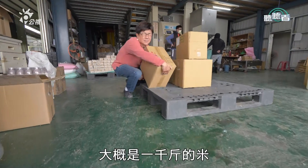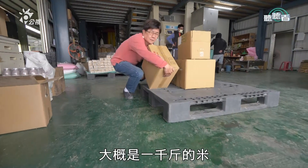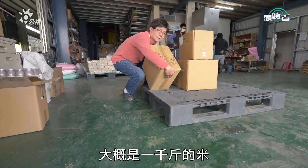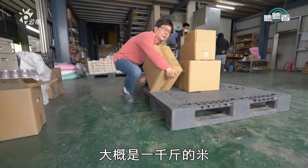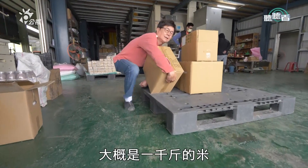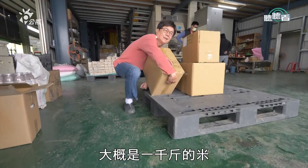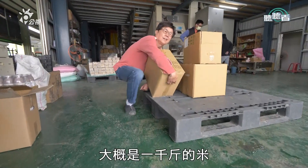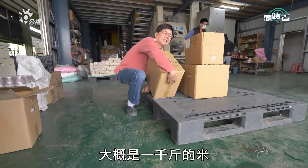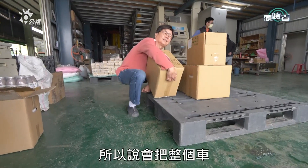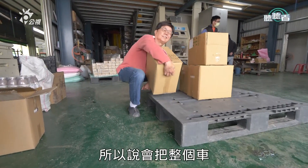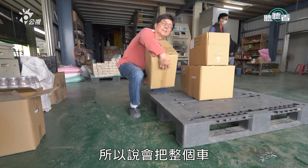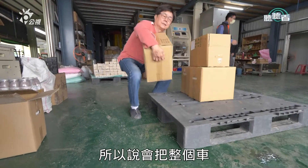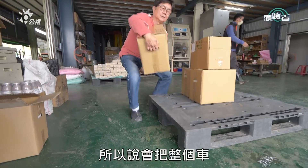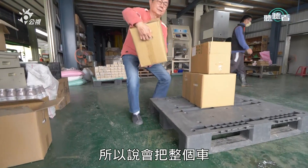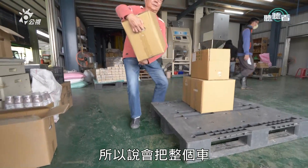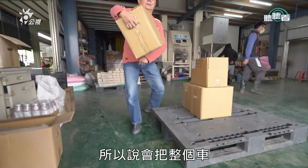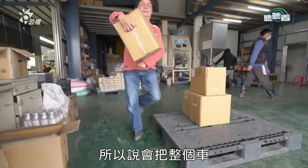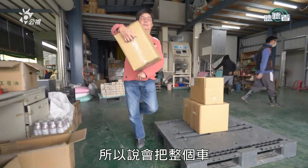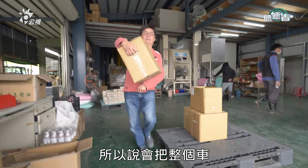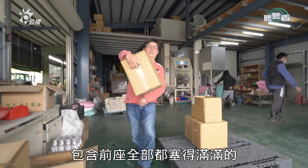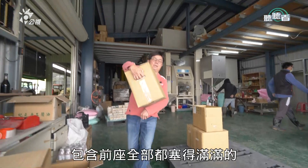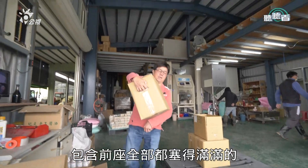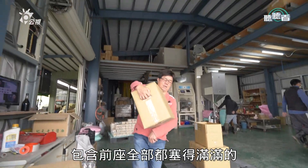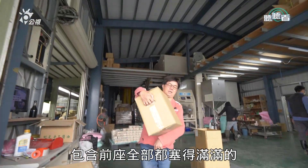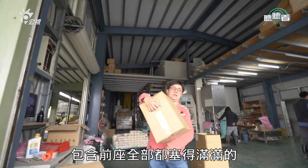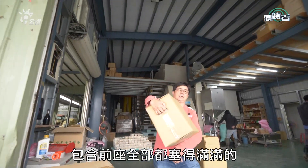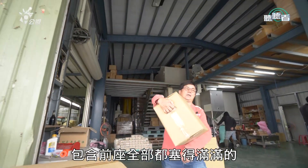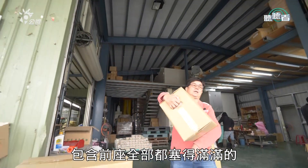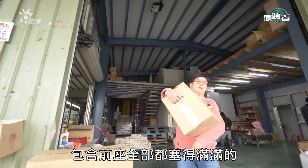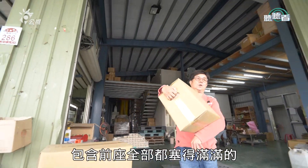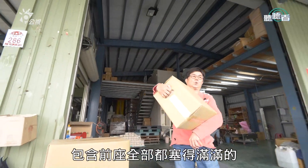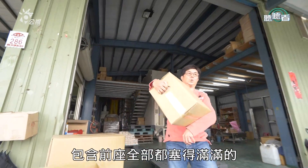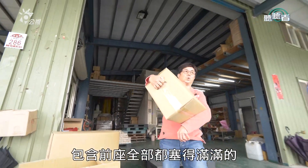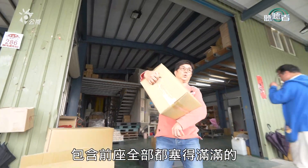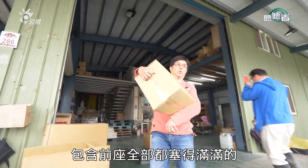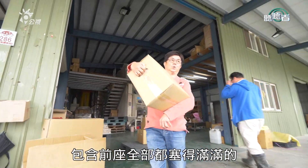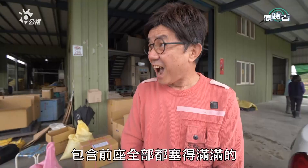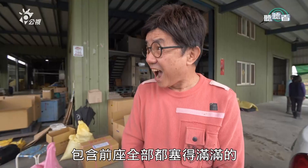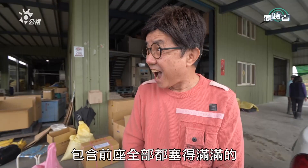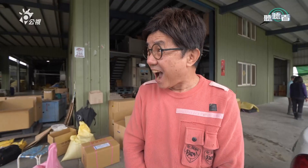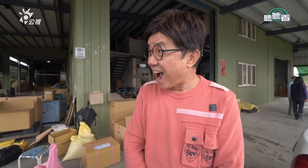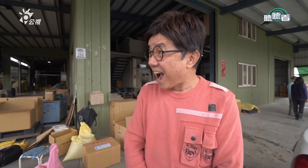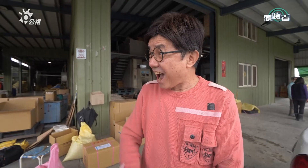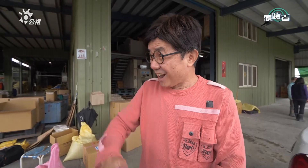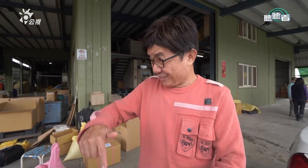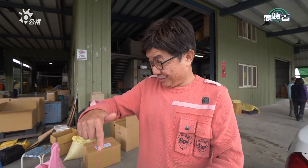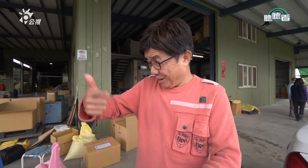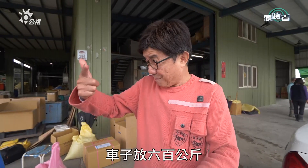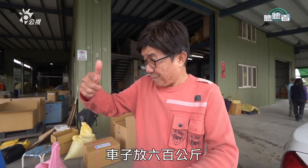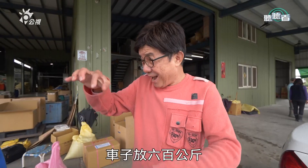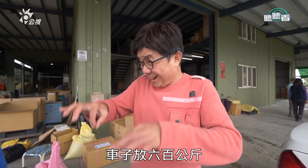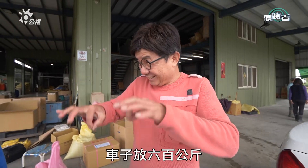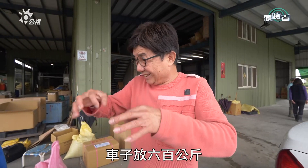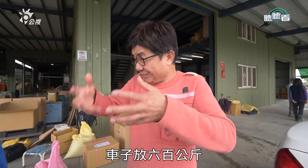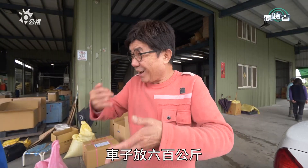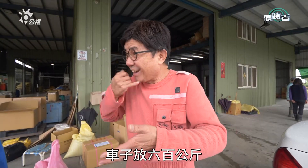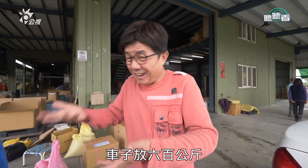是1000斤的米，所以说会把整个车，包含前座全部都塞得满满的。 啊？车子放